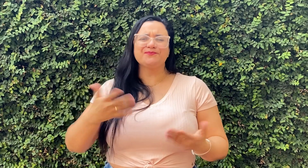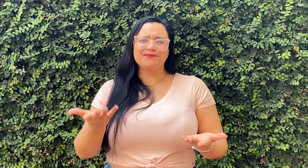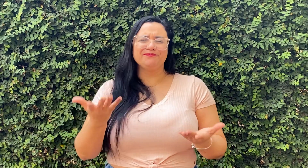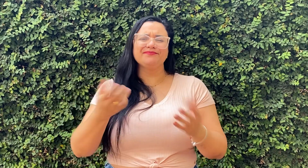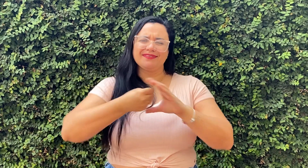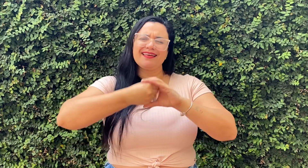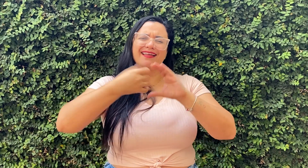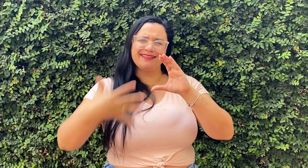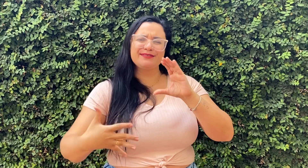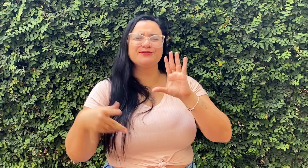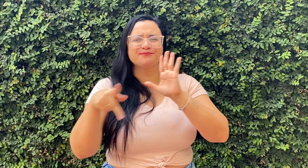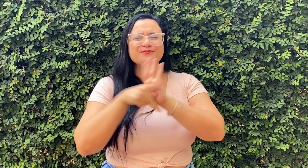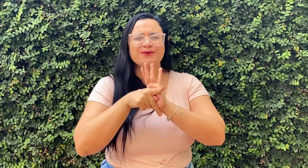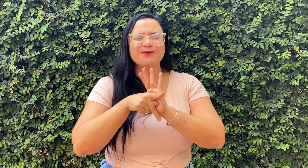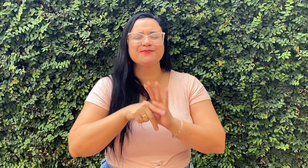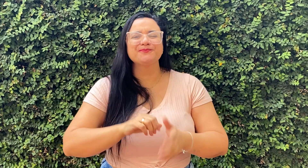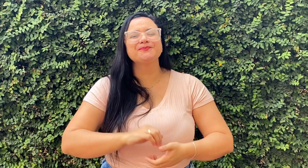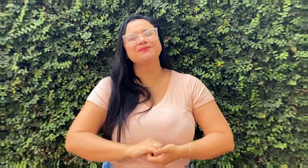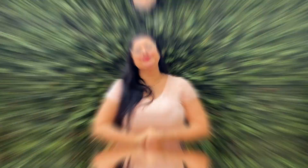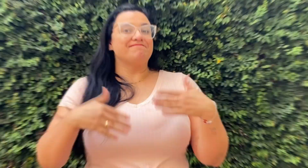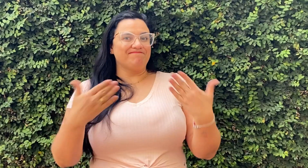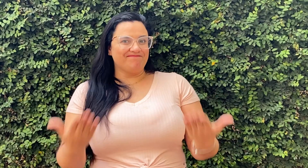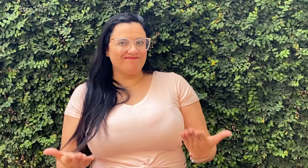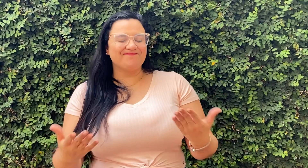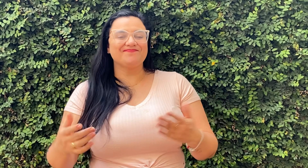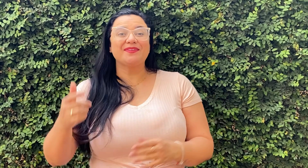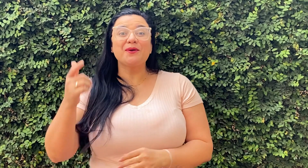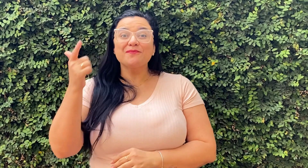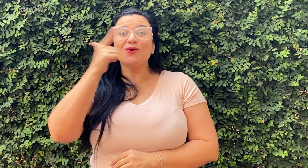língua. Isso é uma característica própria.